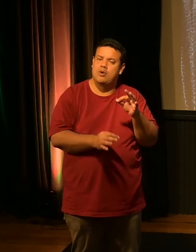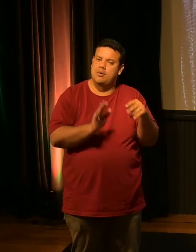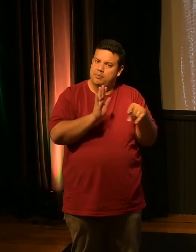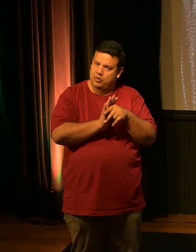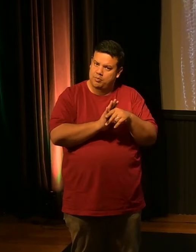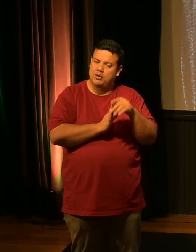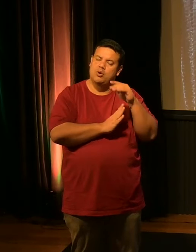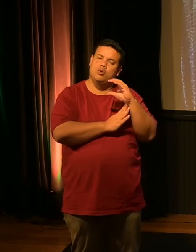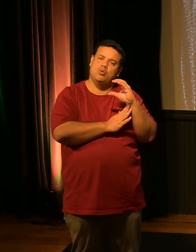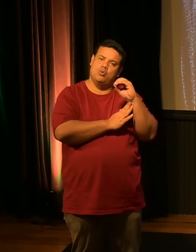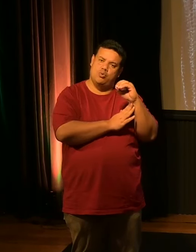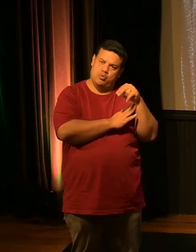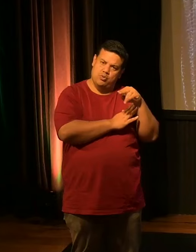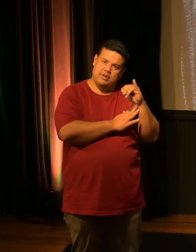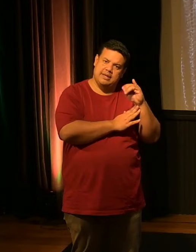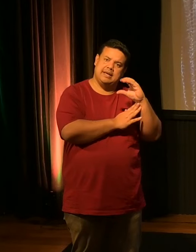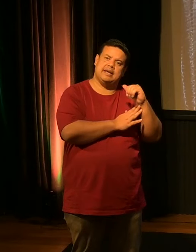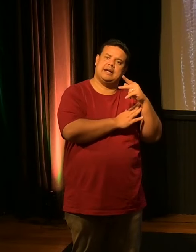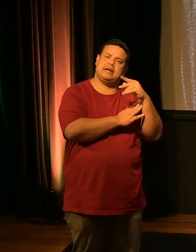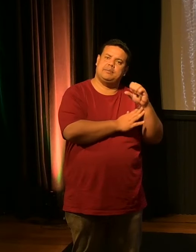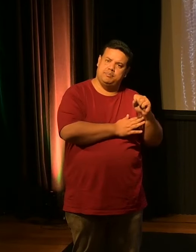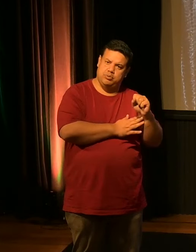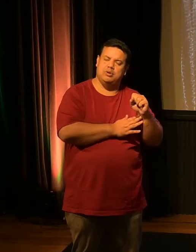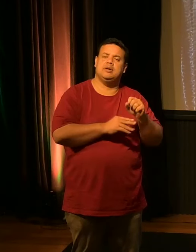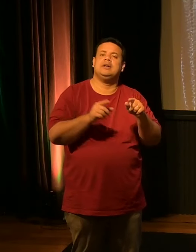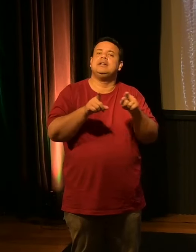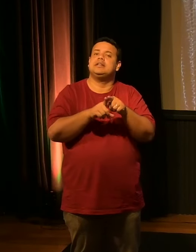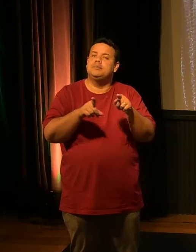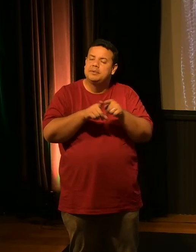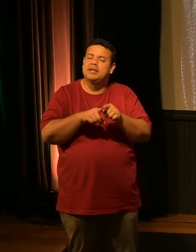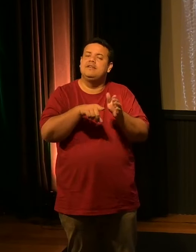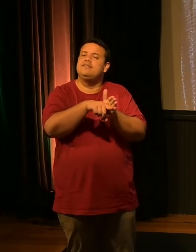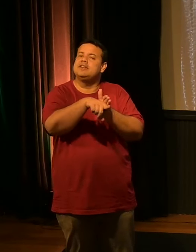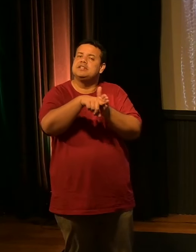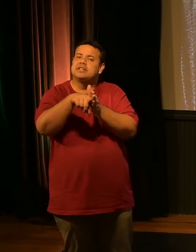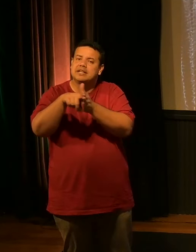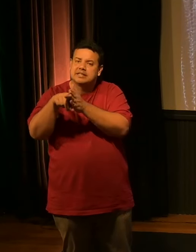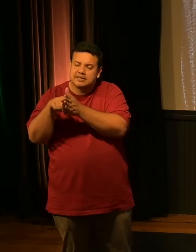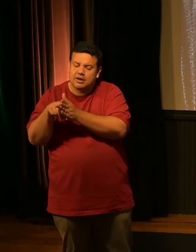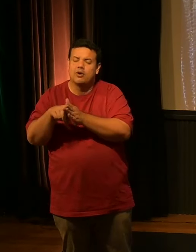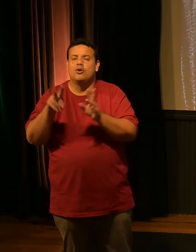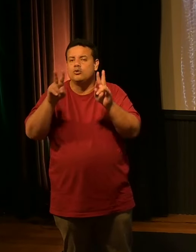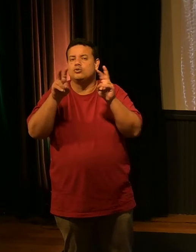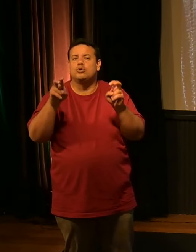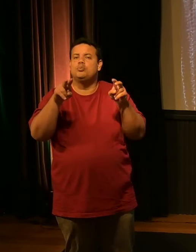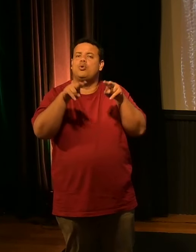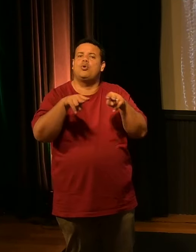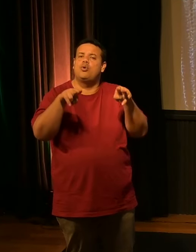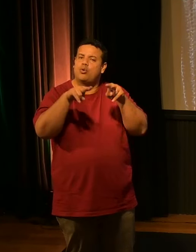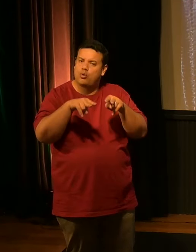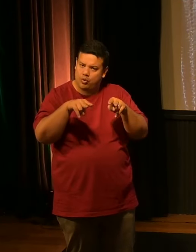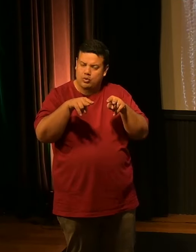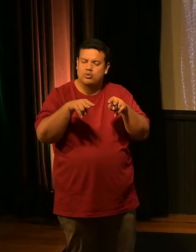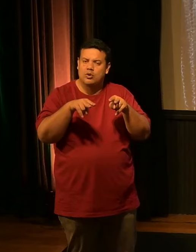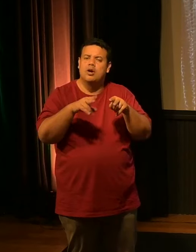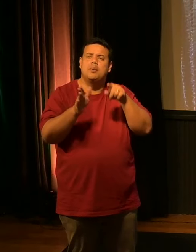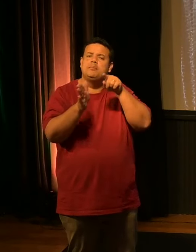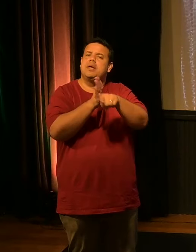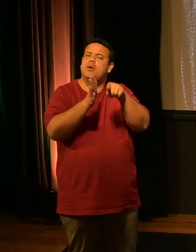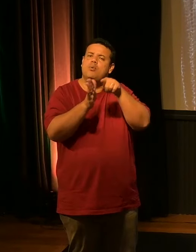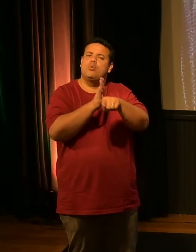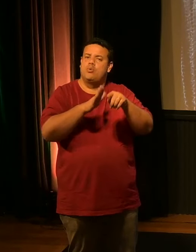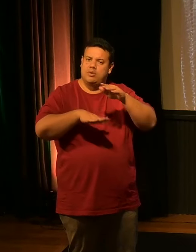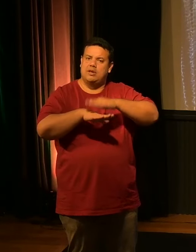E também do interesse de investigação em torno do Zosimo Bubu, né, que traz para a gente, digamos assim, as próprias perguntas que a